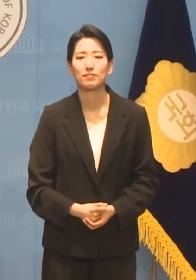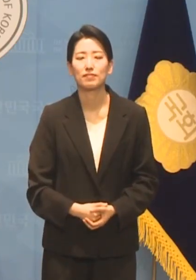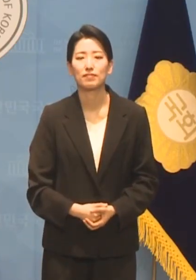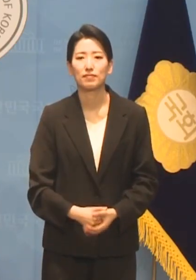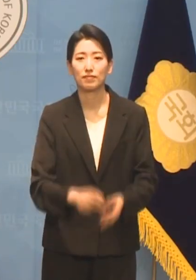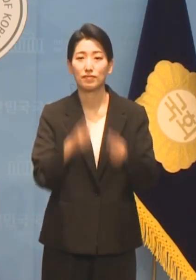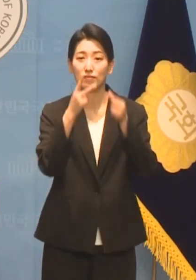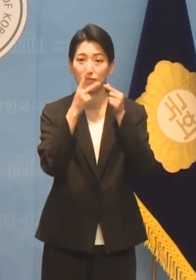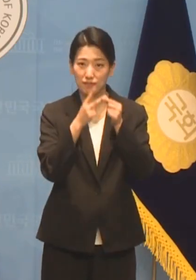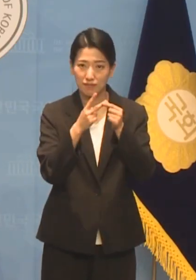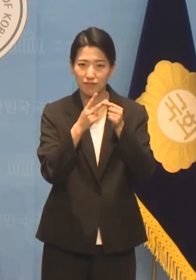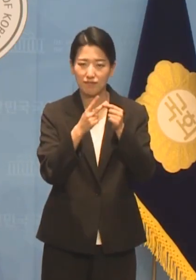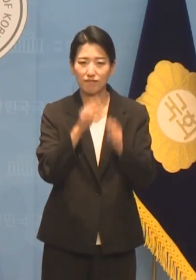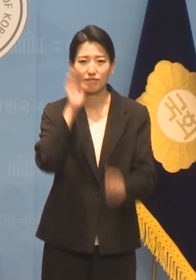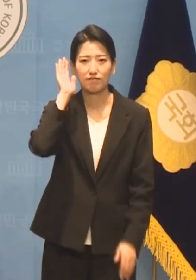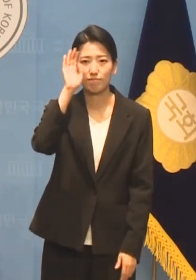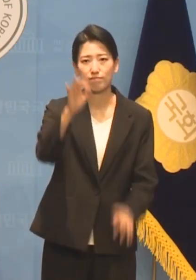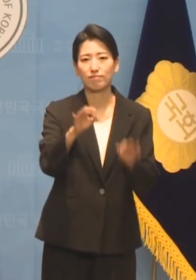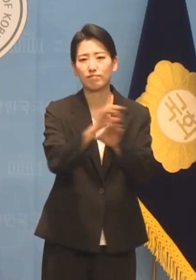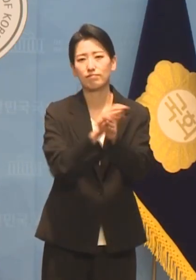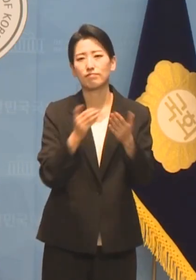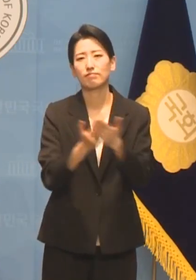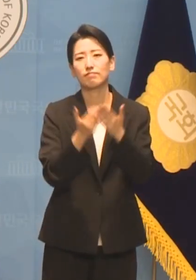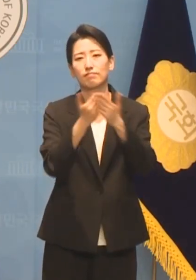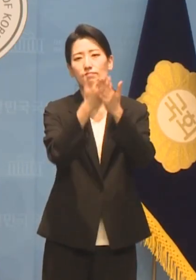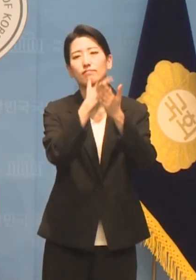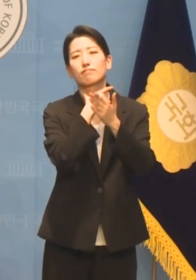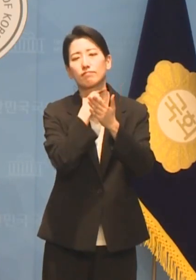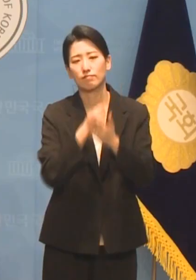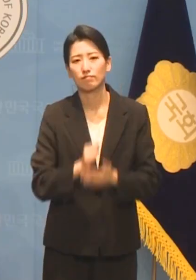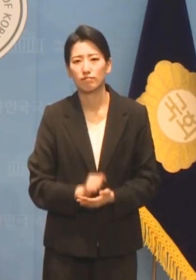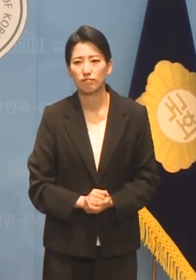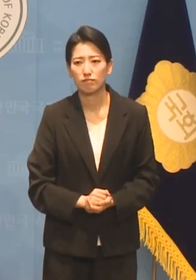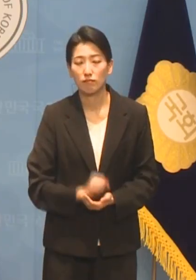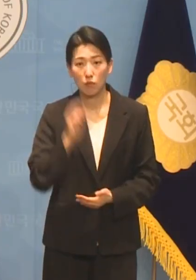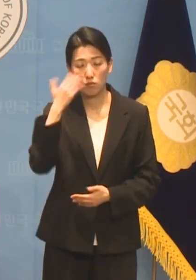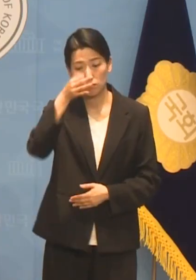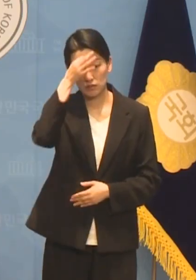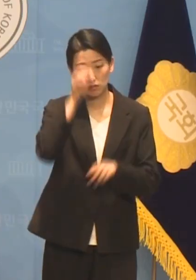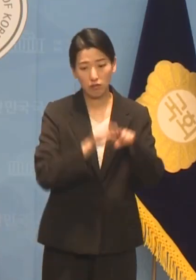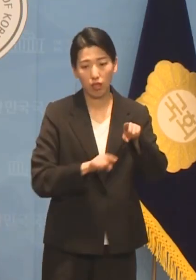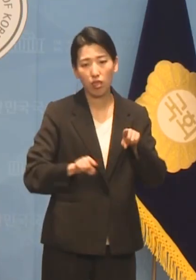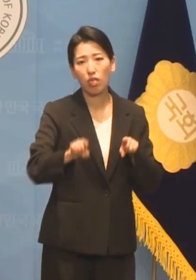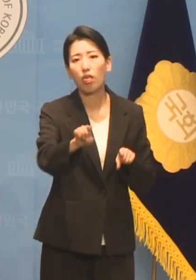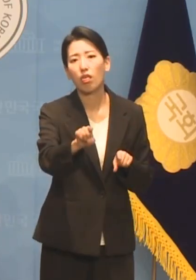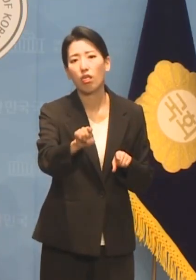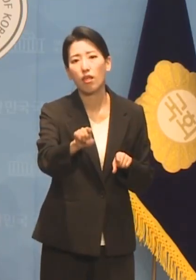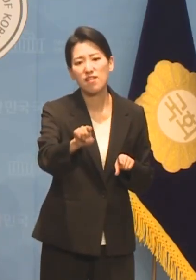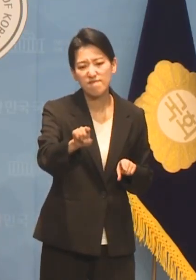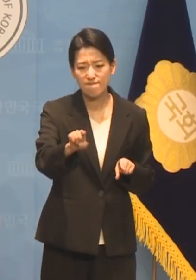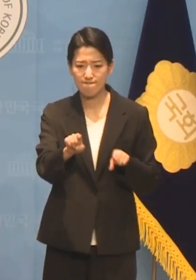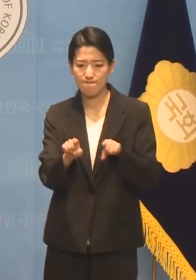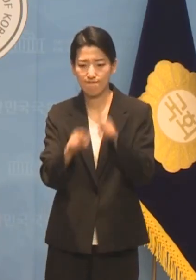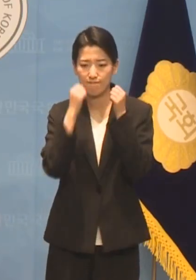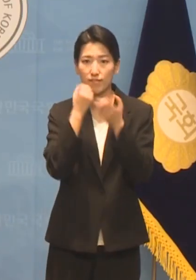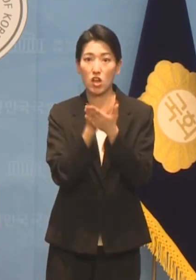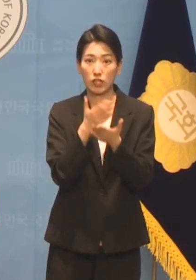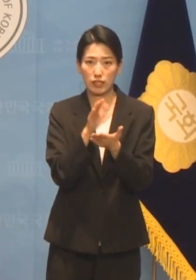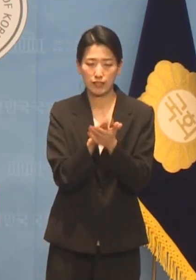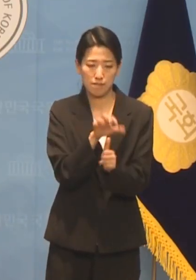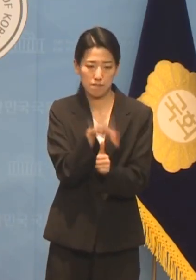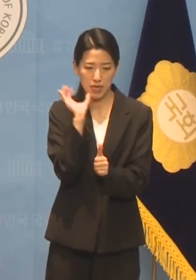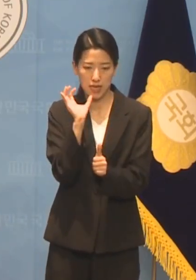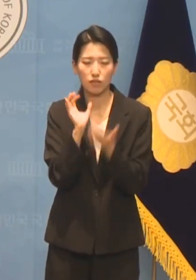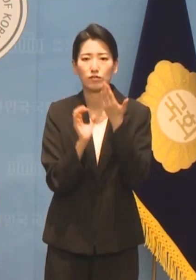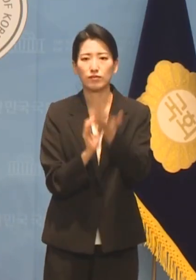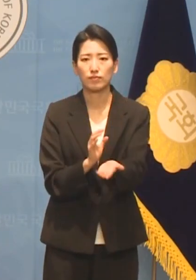둘째, 미래를 여는 성장 동력입니다. 초격차 기술과 과감한 혁신으로 새 시대를